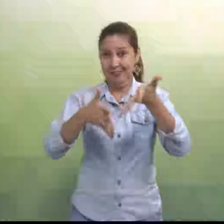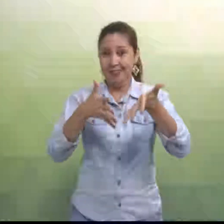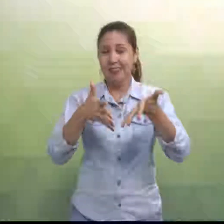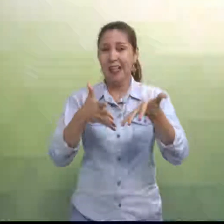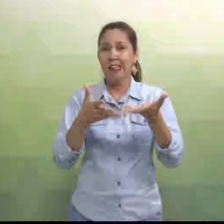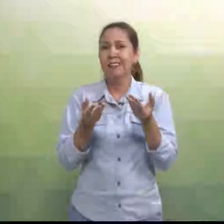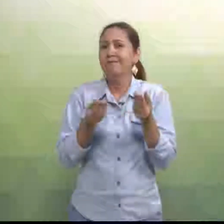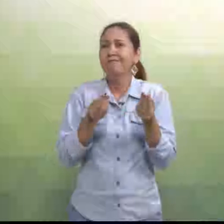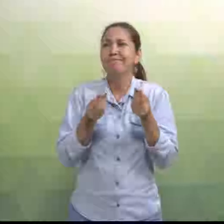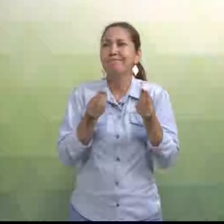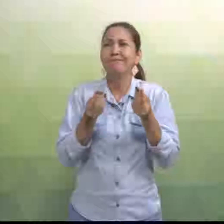na língua de sinais.